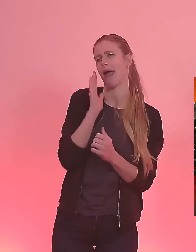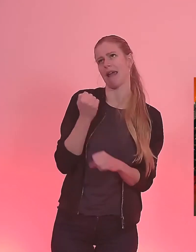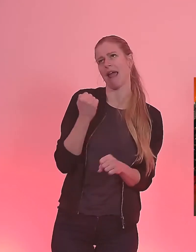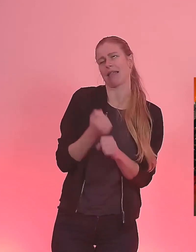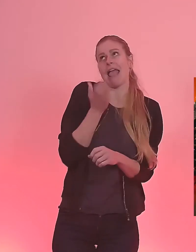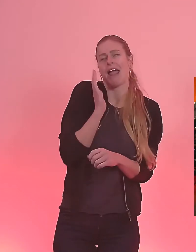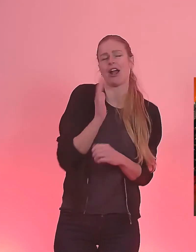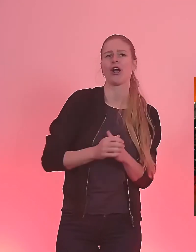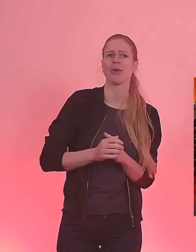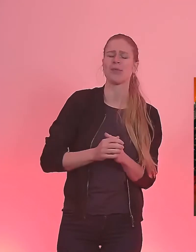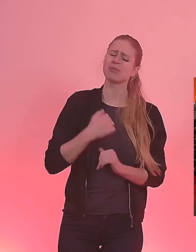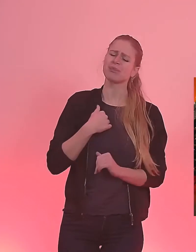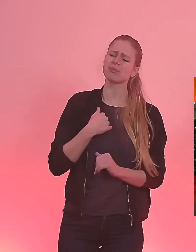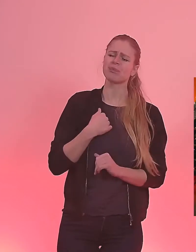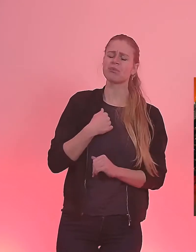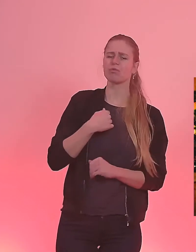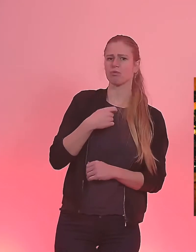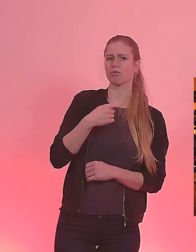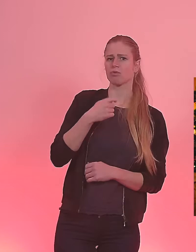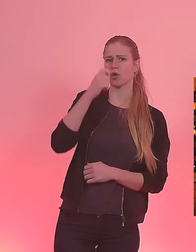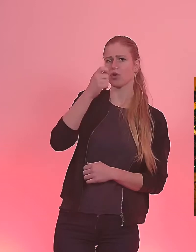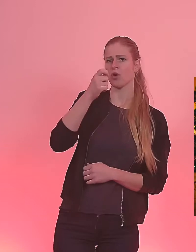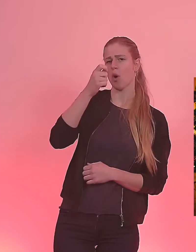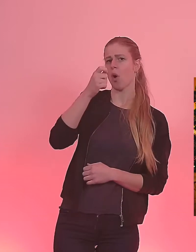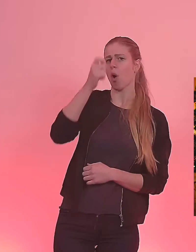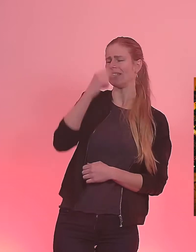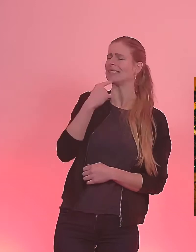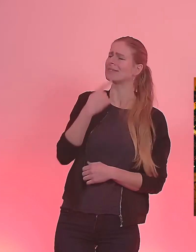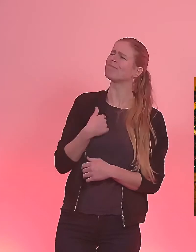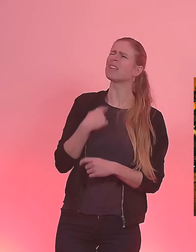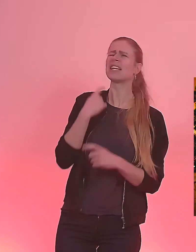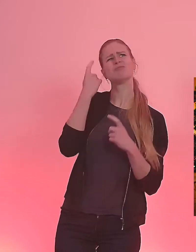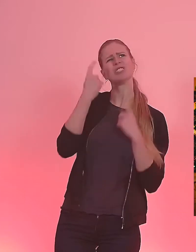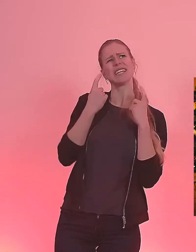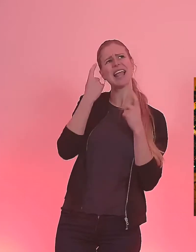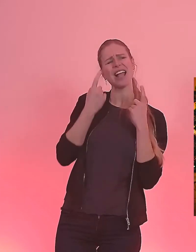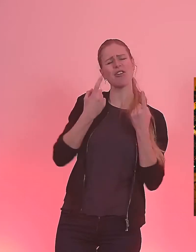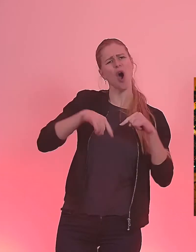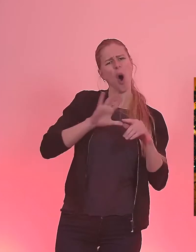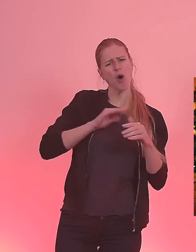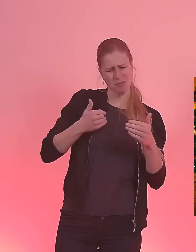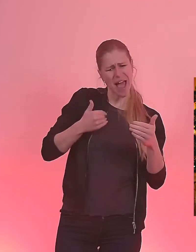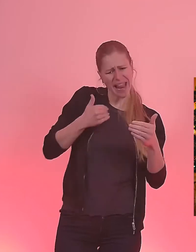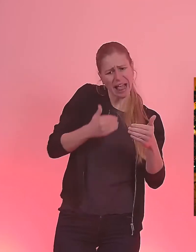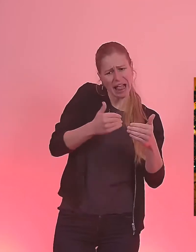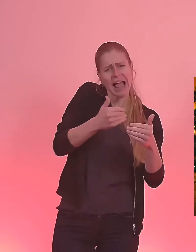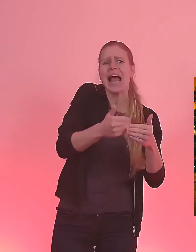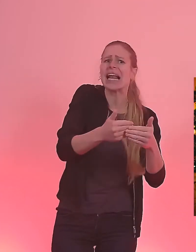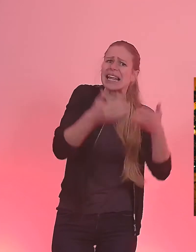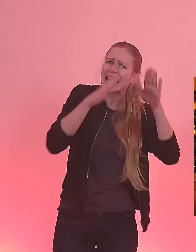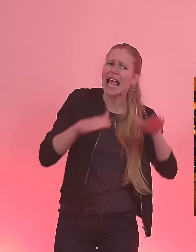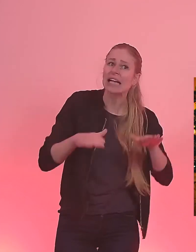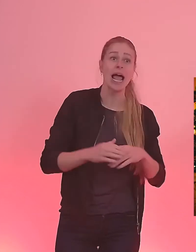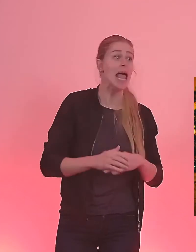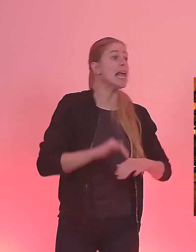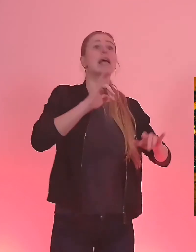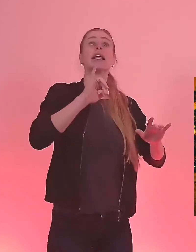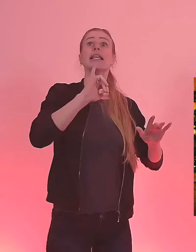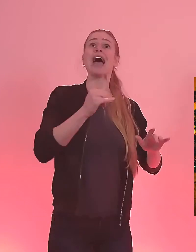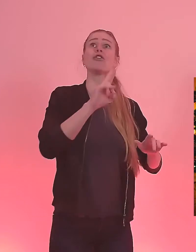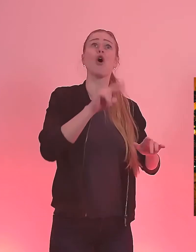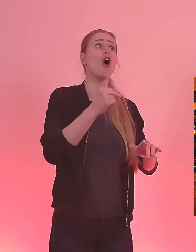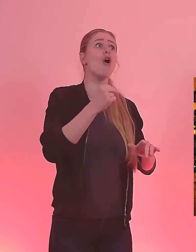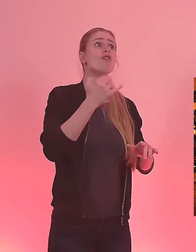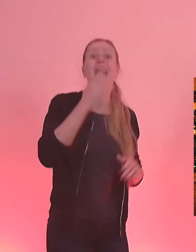Ik zit eigenlijk te denken. We gaan natuurlijk ook bijna richting kerst, hè? Ja. Ja. Ja, toch? Nog 5 nachtjes. 1, 2, 3,